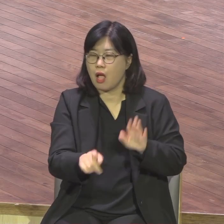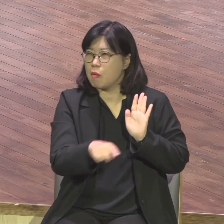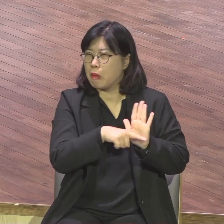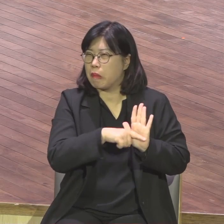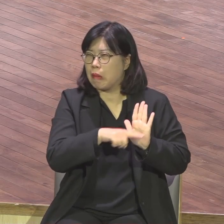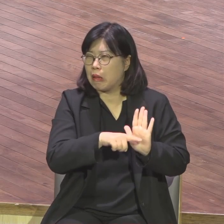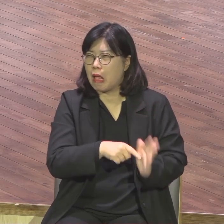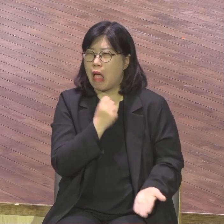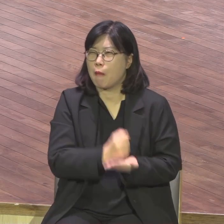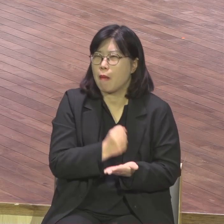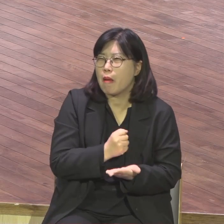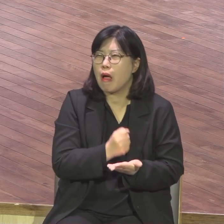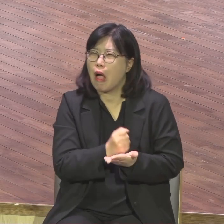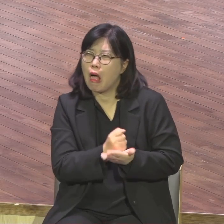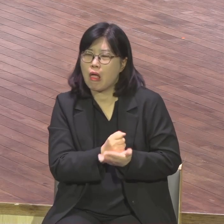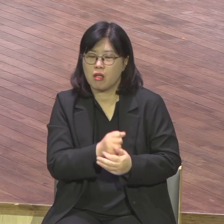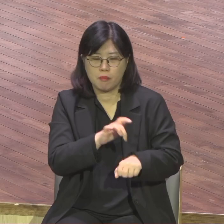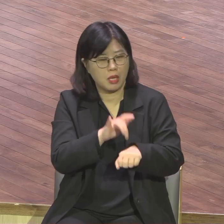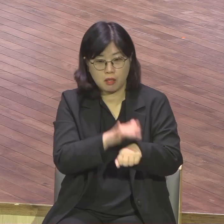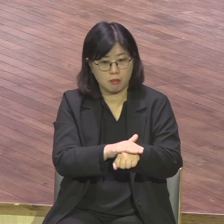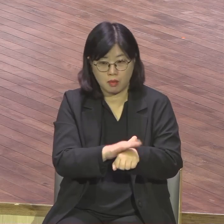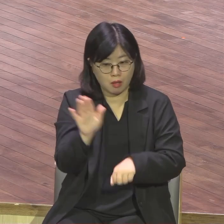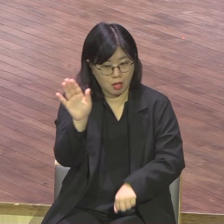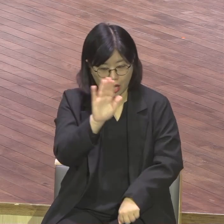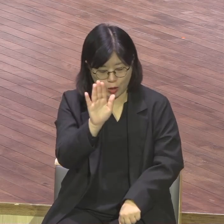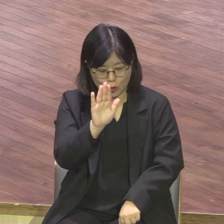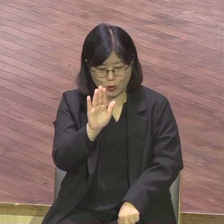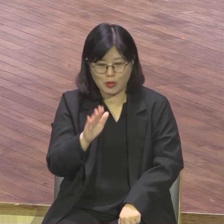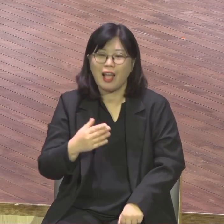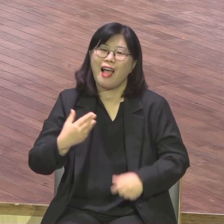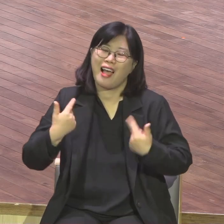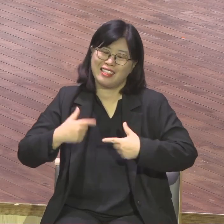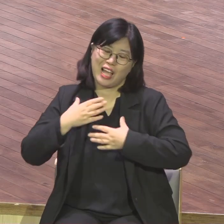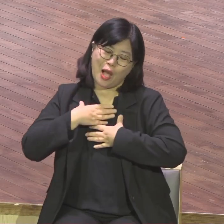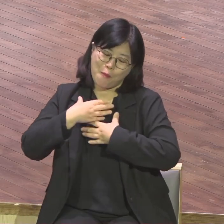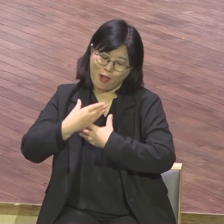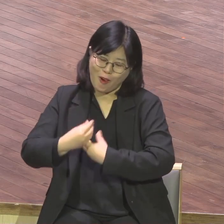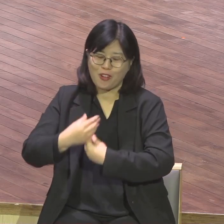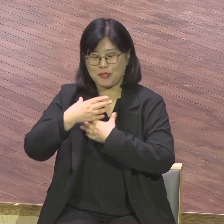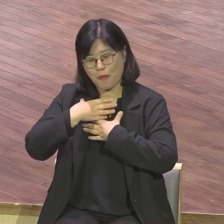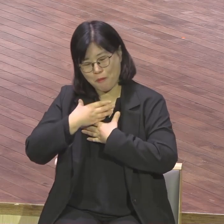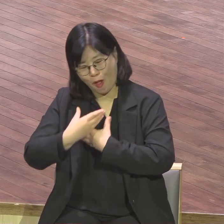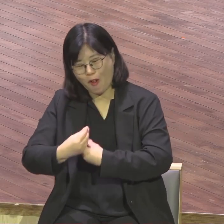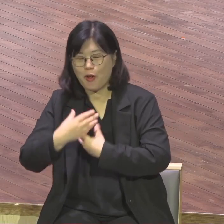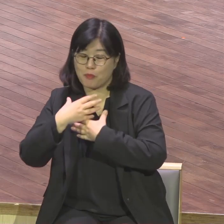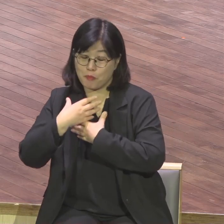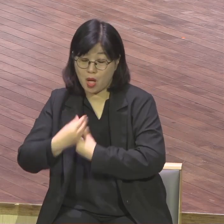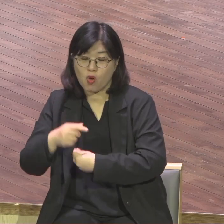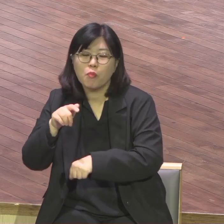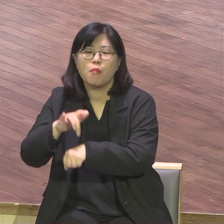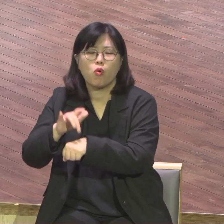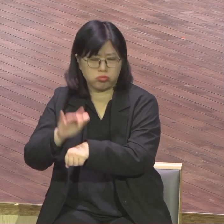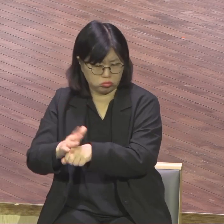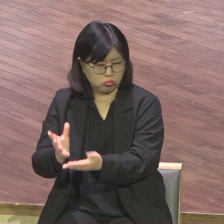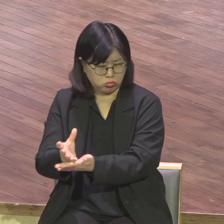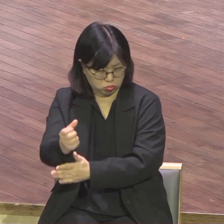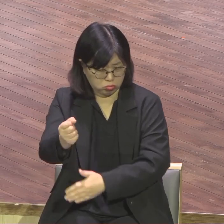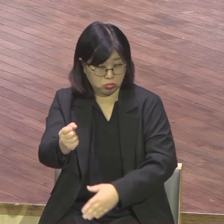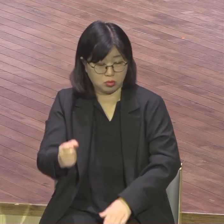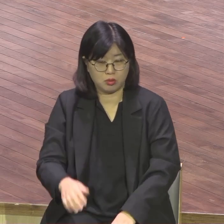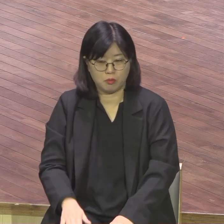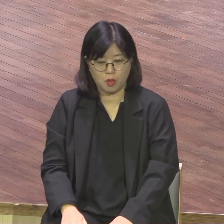입만 벌리면 걱정하고 염려하고 입만 벌리면 불신앙이야. 입만 벌리면 그 버릇이에요 그거. 아주